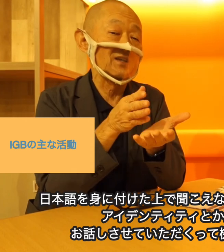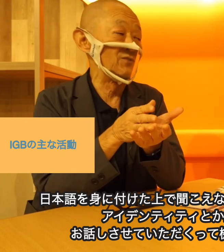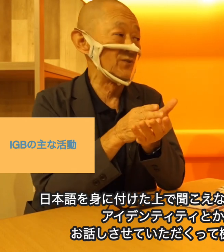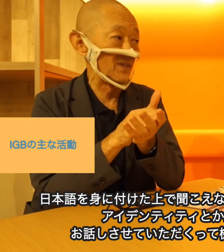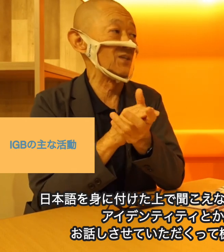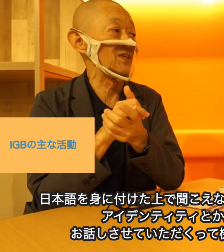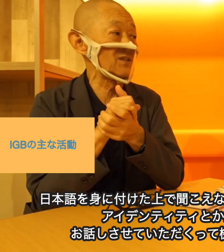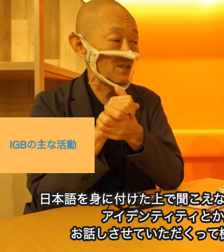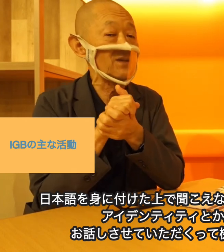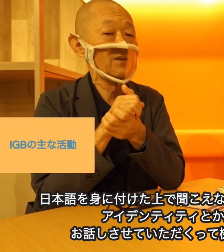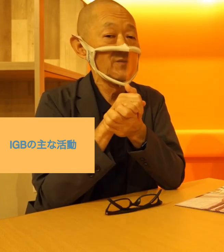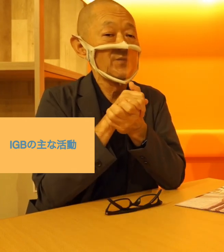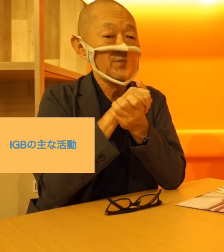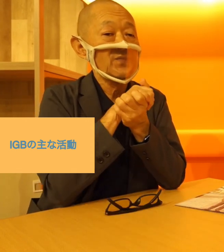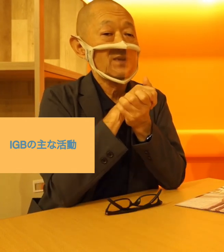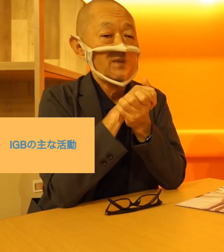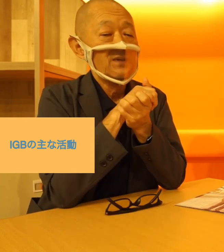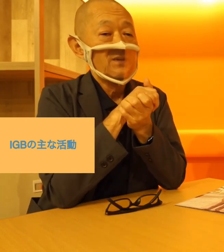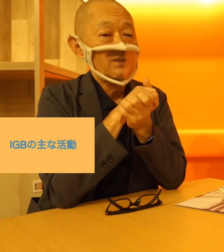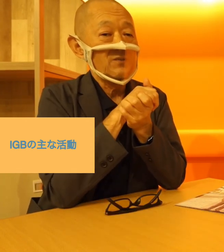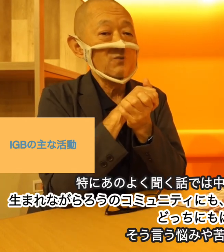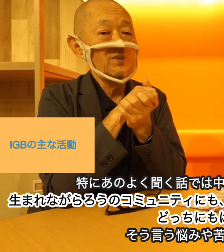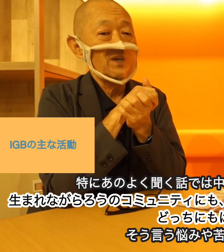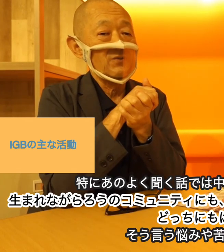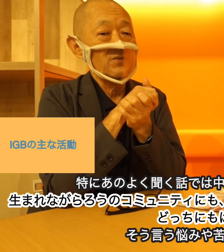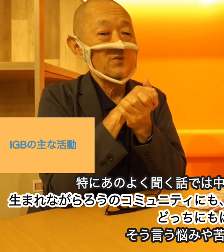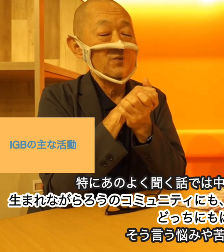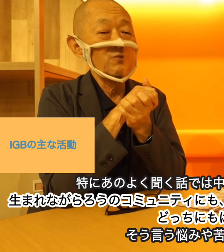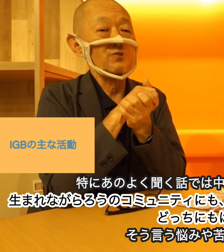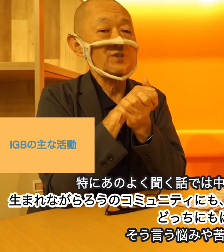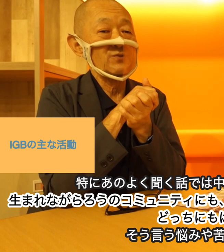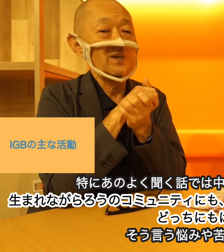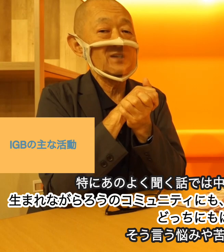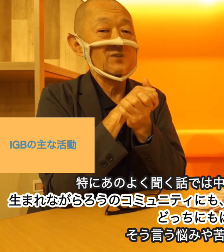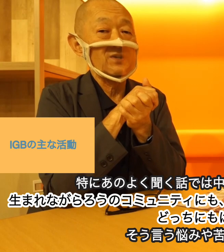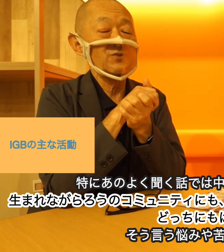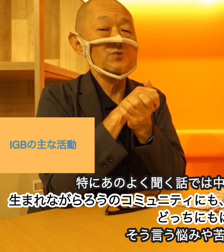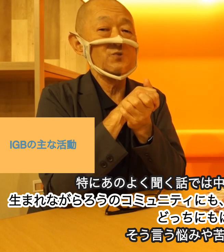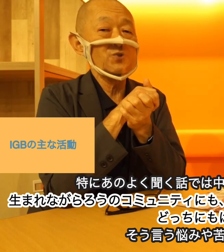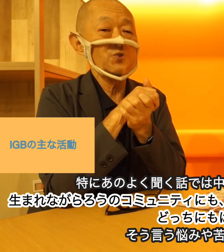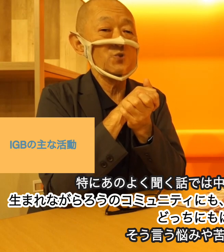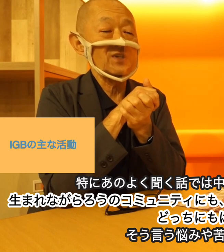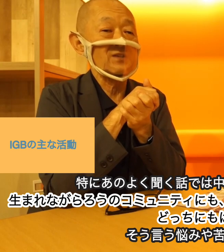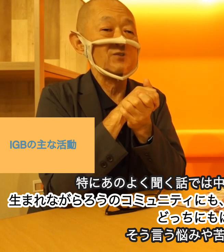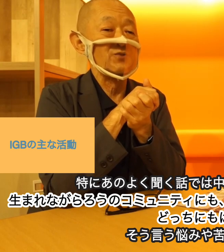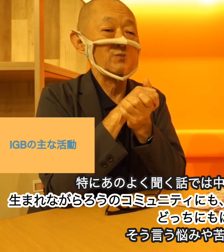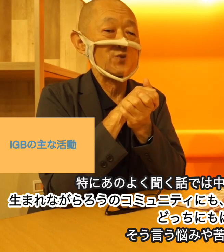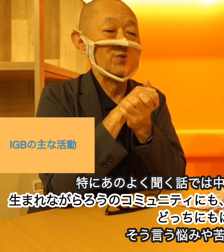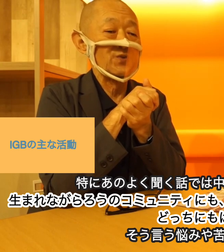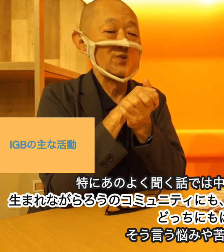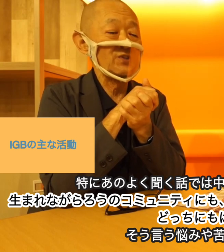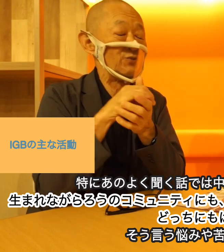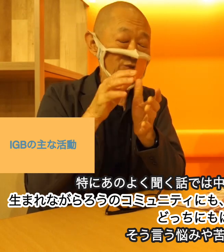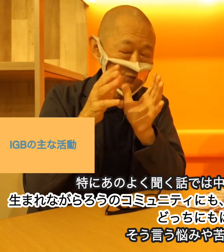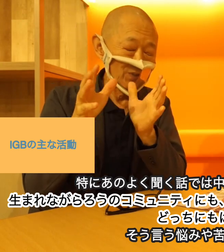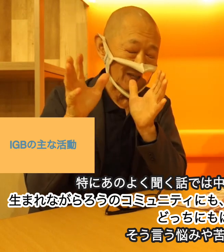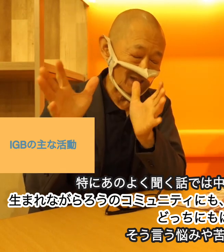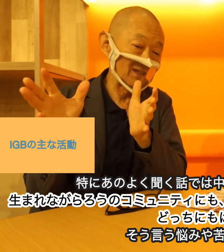増えてきまして、で特によ く聞く話では、中途視聴者っていうものいう方々